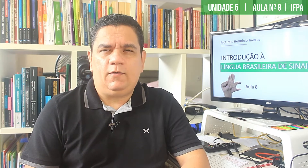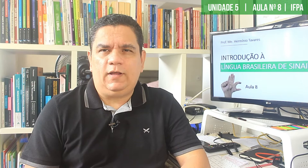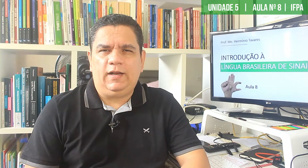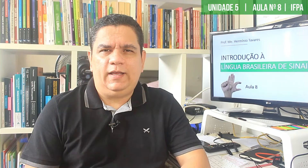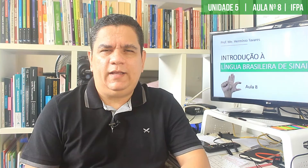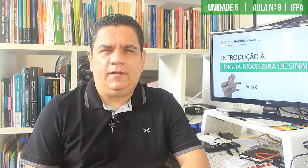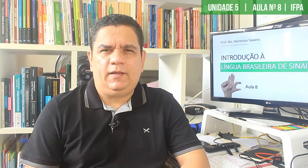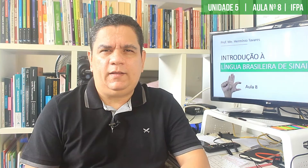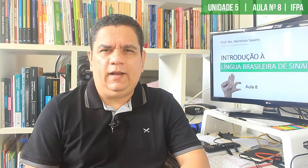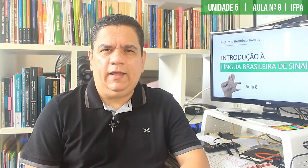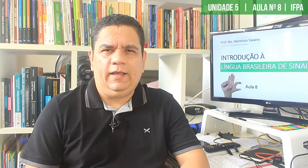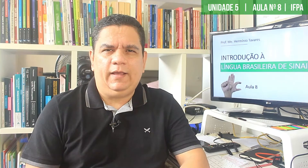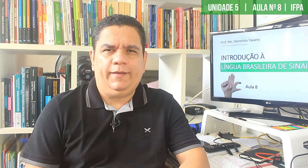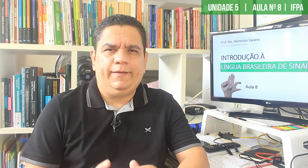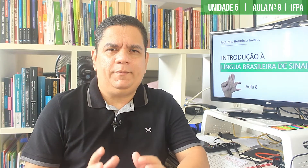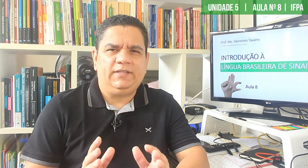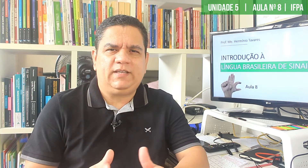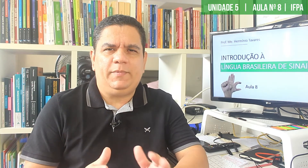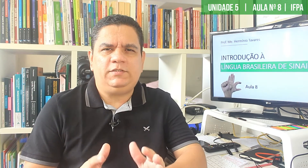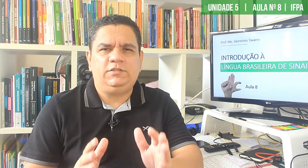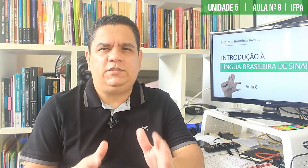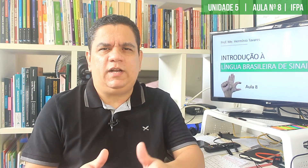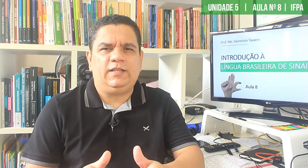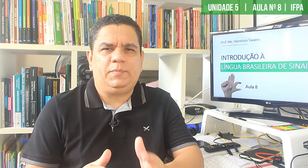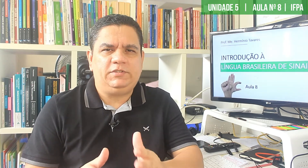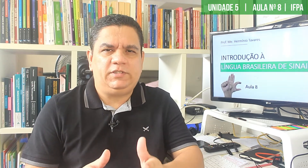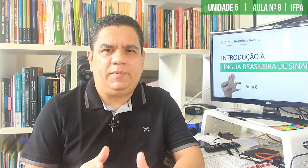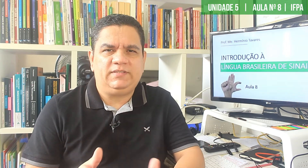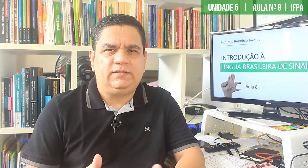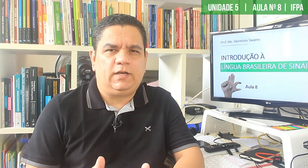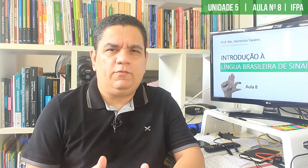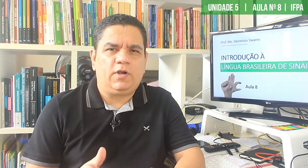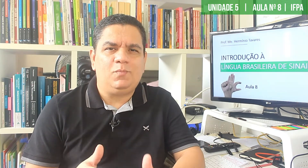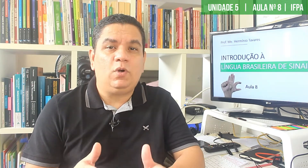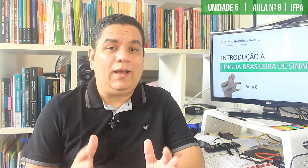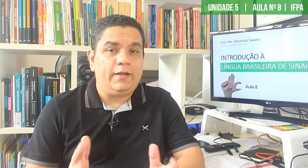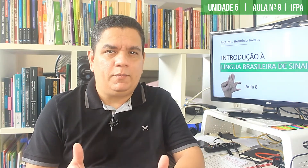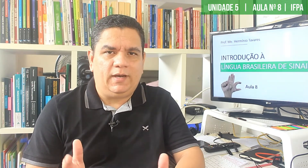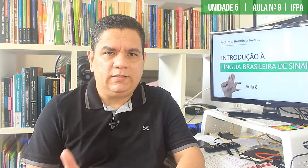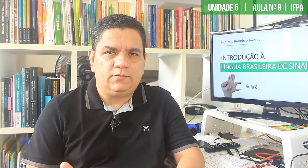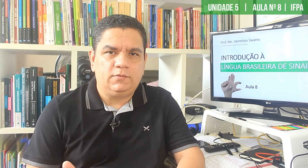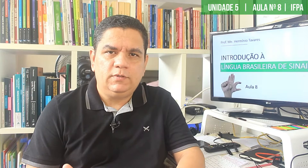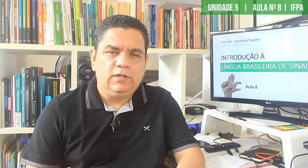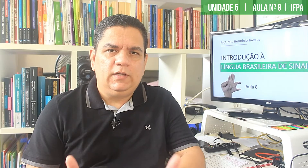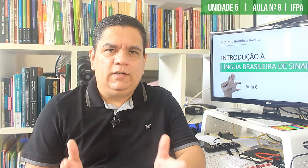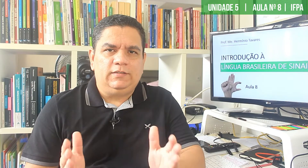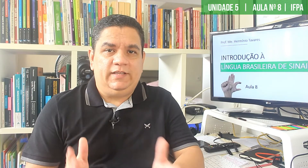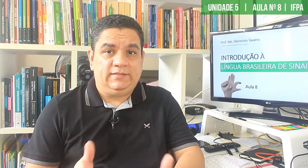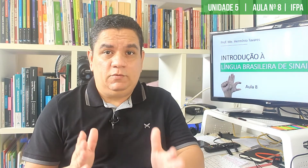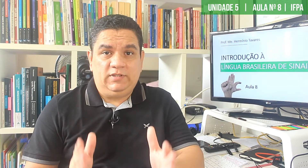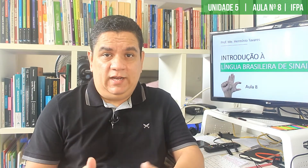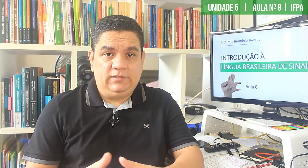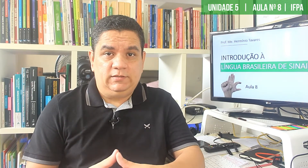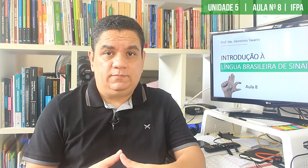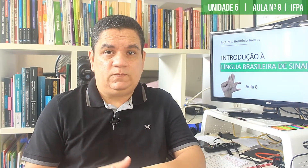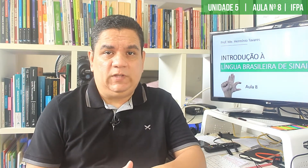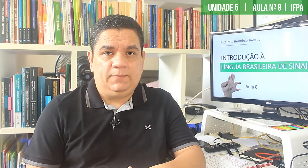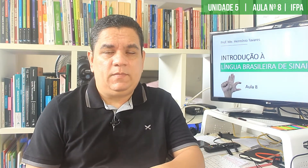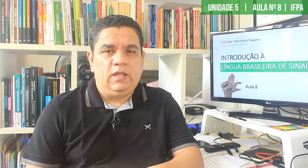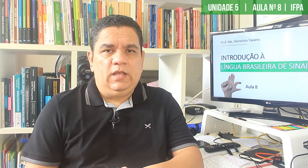ela é basicamente destinada para a gente apresentar um vocabulário básico dessa unidade, tá?